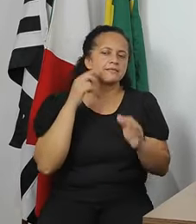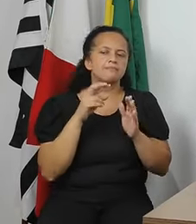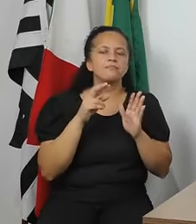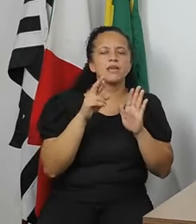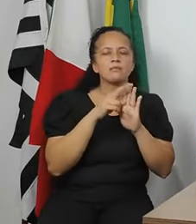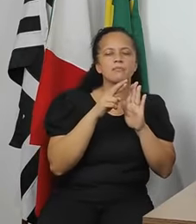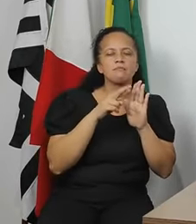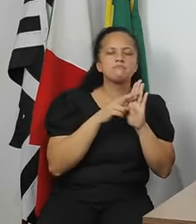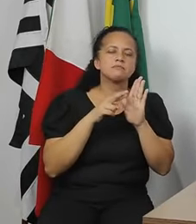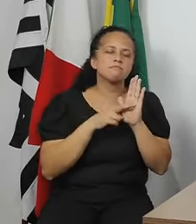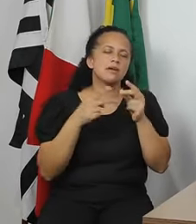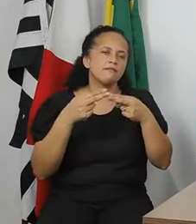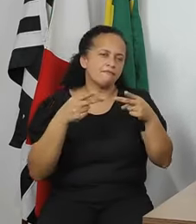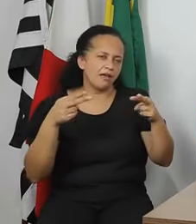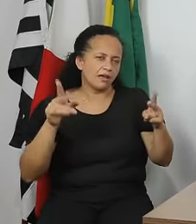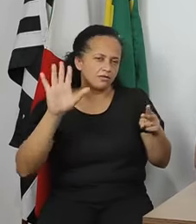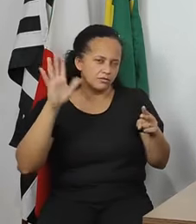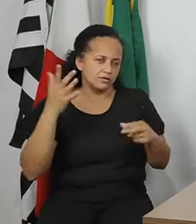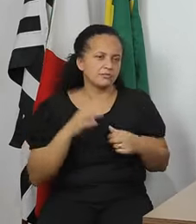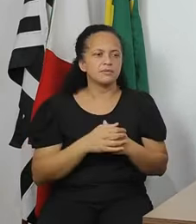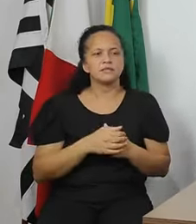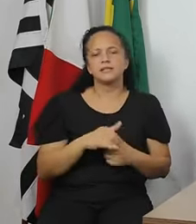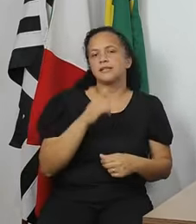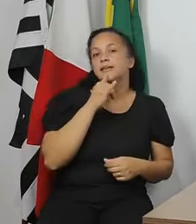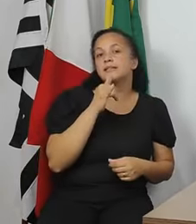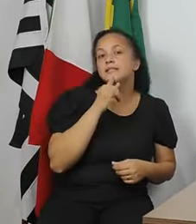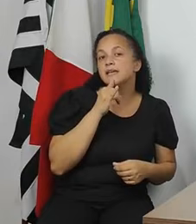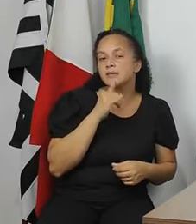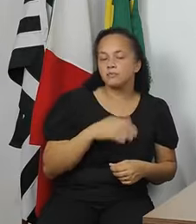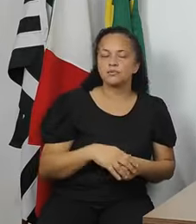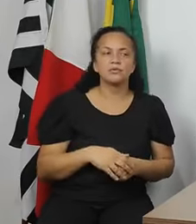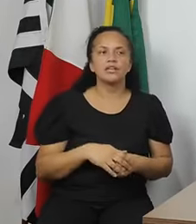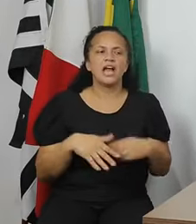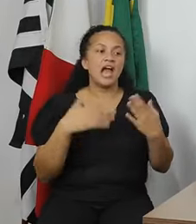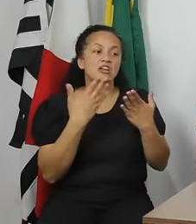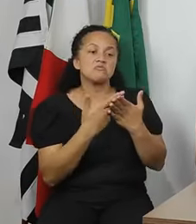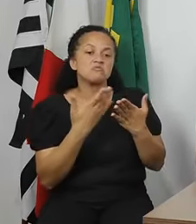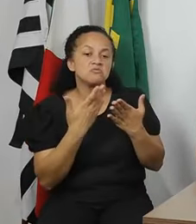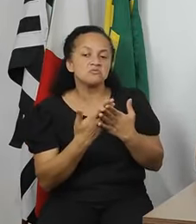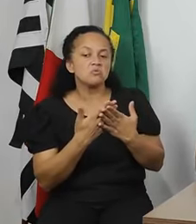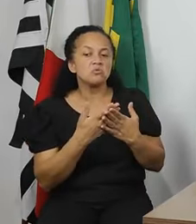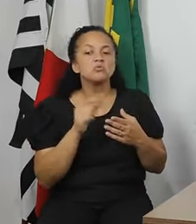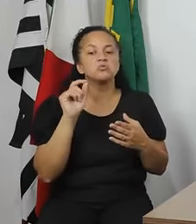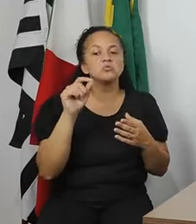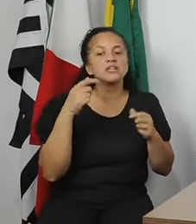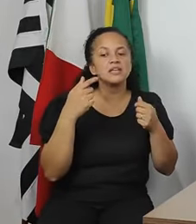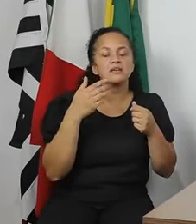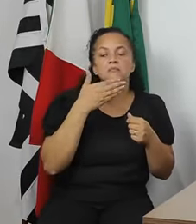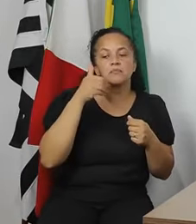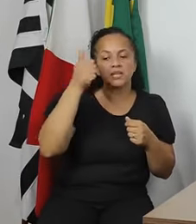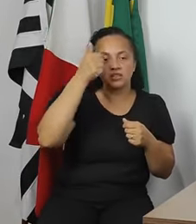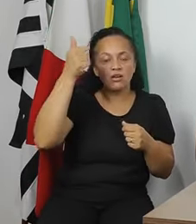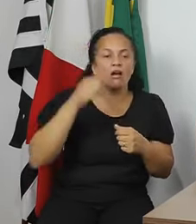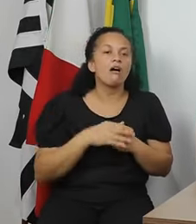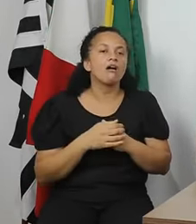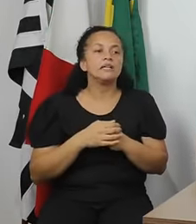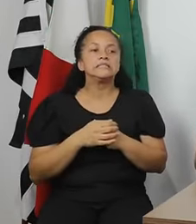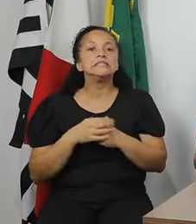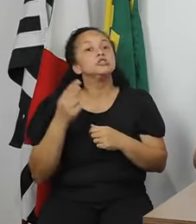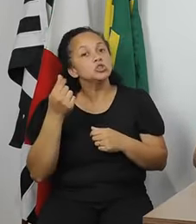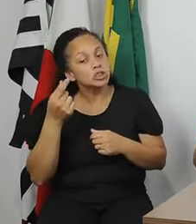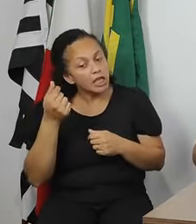que na área acadêmica eu não fiz tão bem, que eu quero melhorar, o que eu deveria me controlar na área